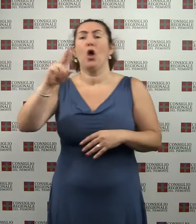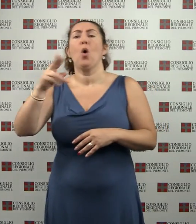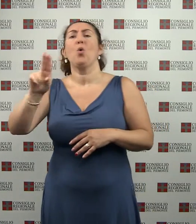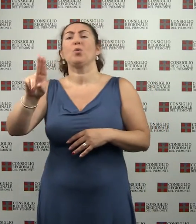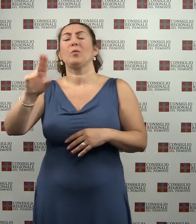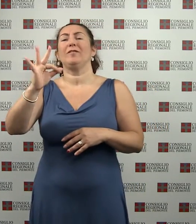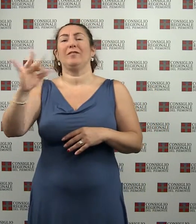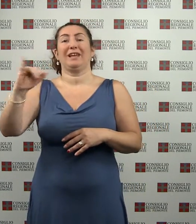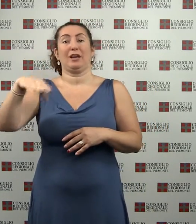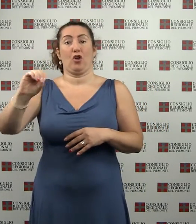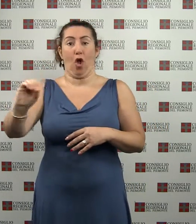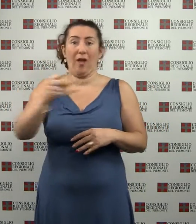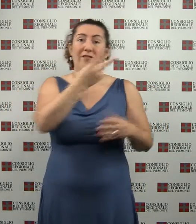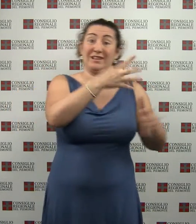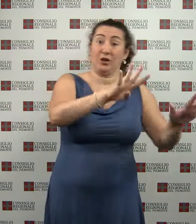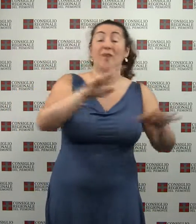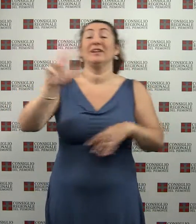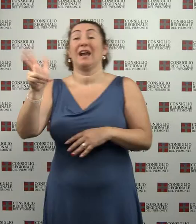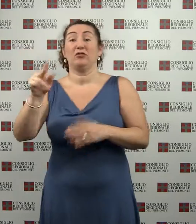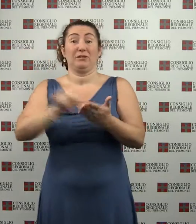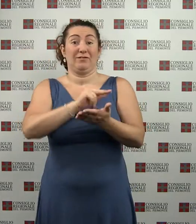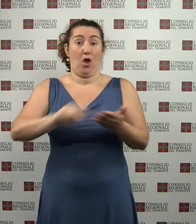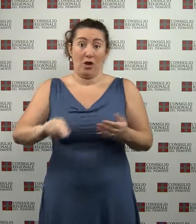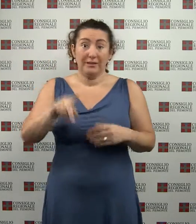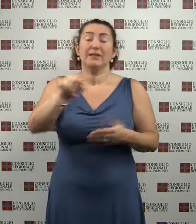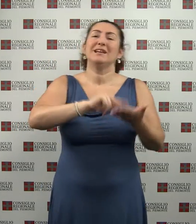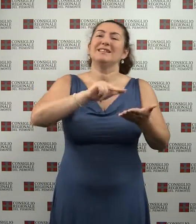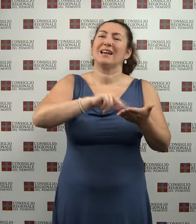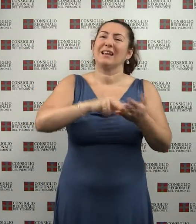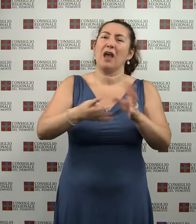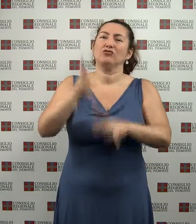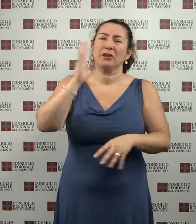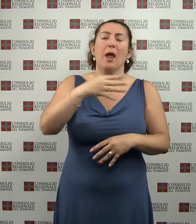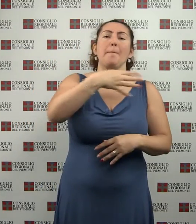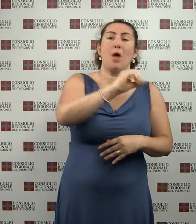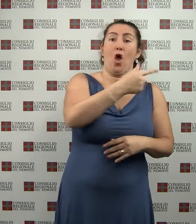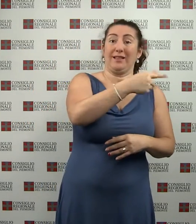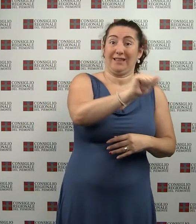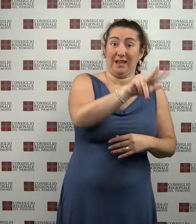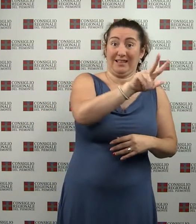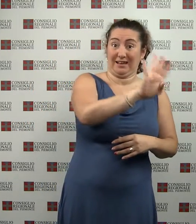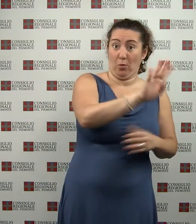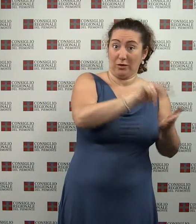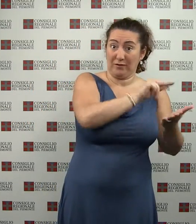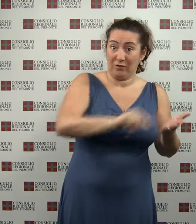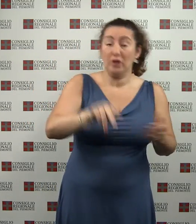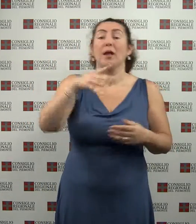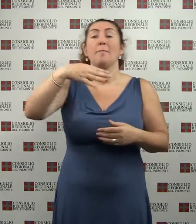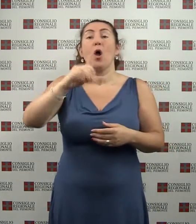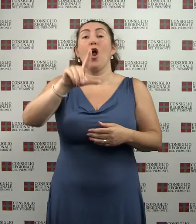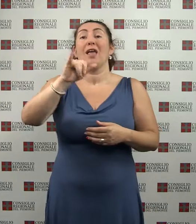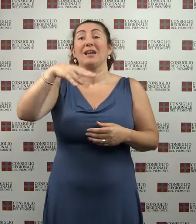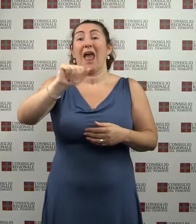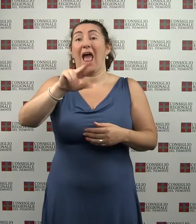13. Alla carica di consiglieri segretari sono stati eletti Angela Motta con 34 voti, Gabriele Molinari con 30 e Alessandro Benvenuto